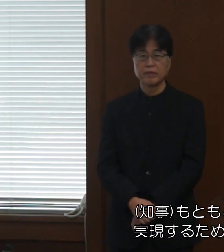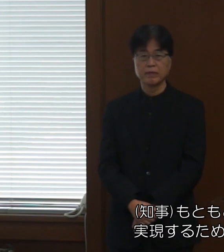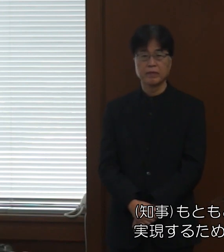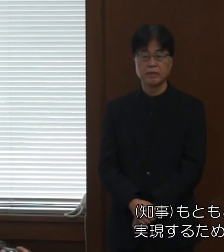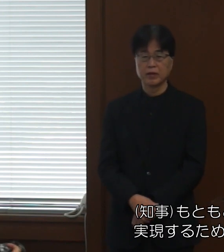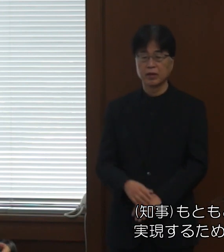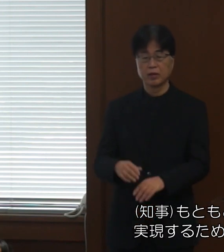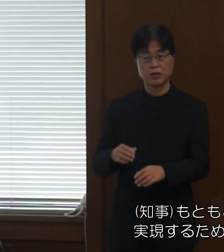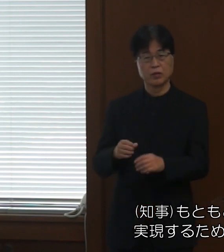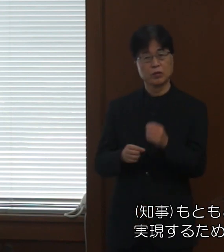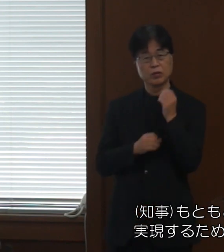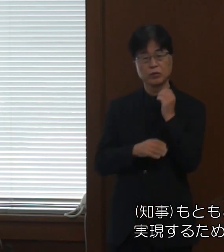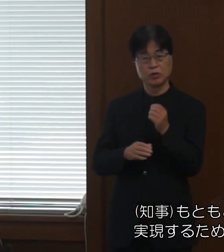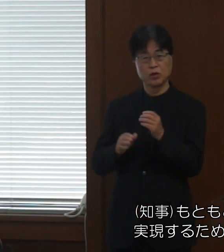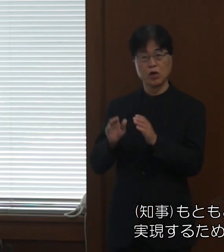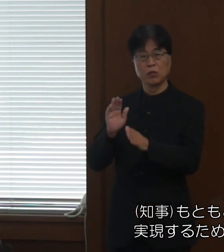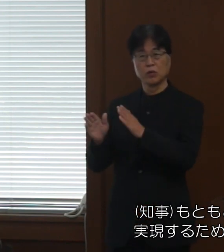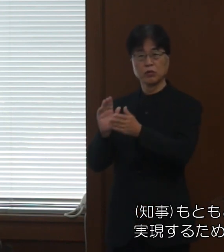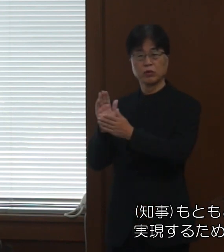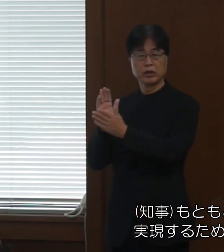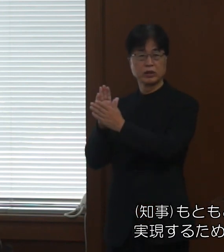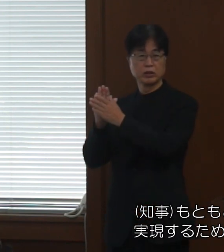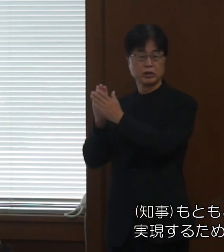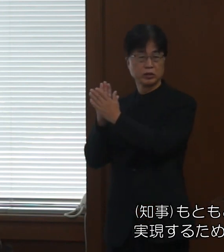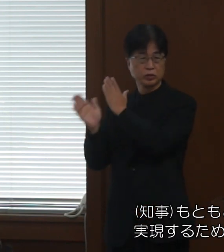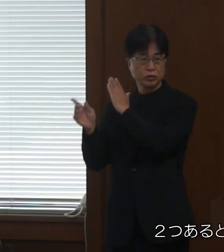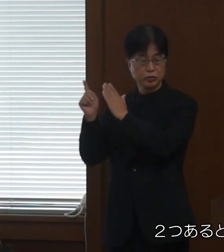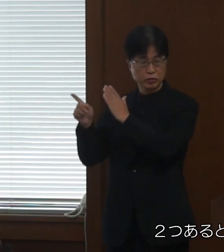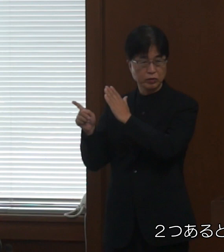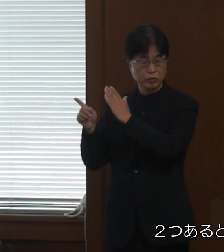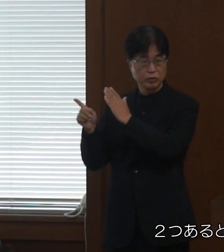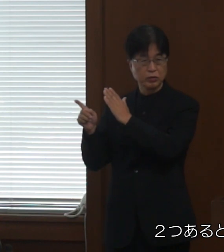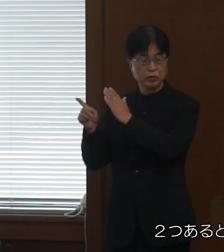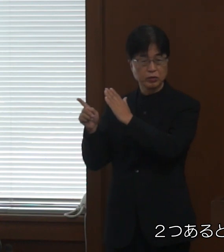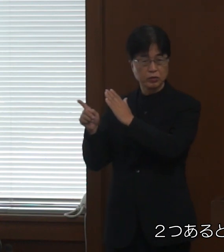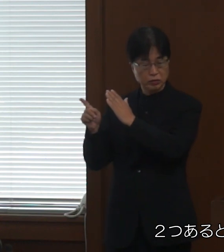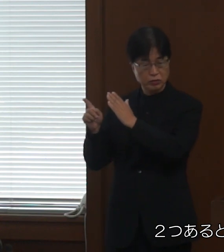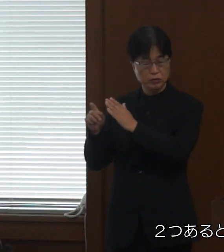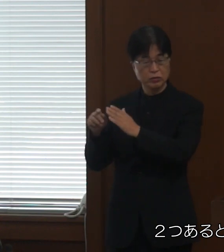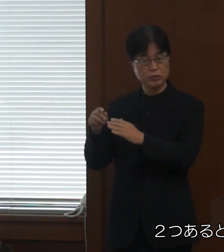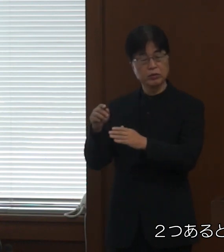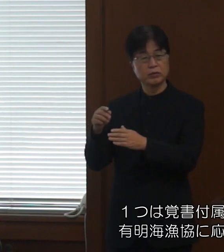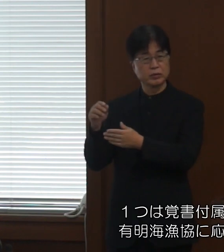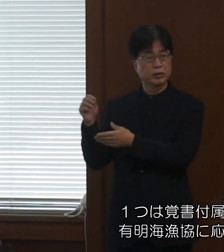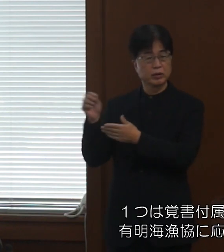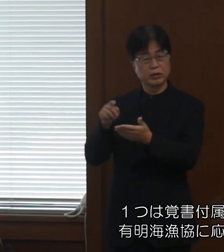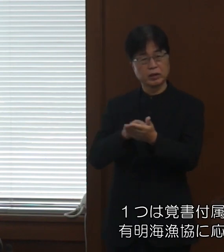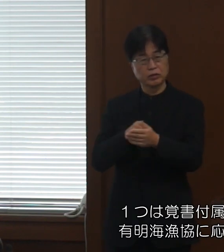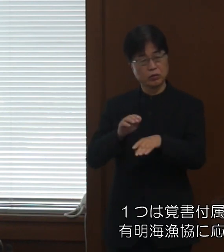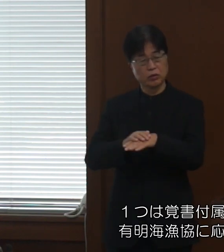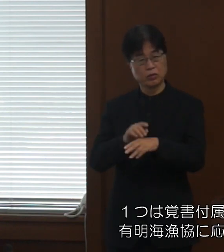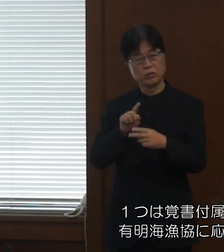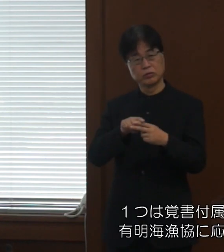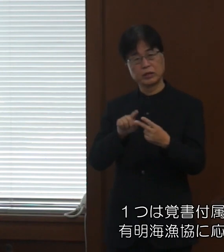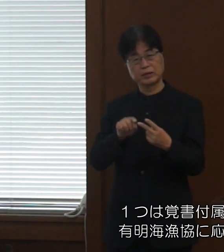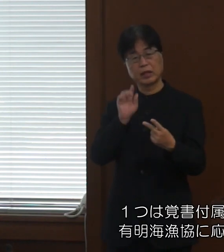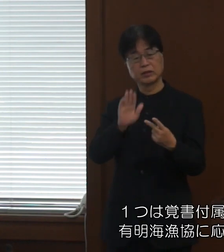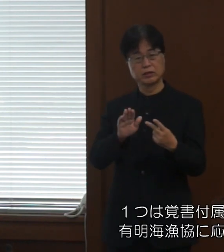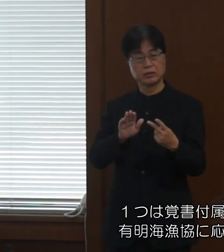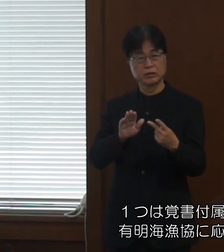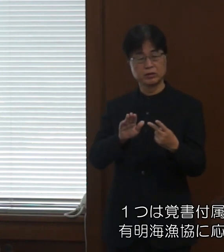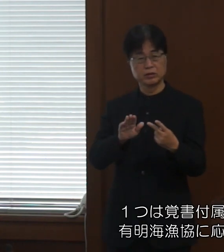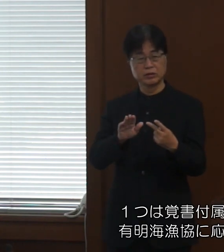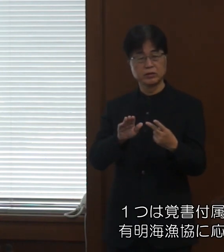もともと防衛省からの要請が実現するためのポイントは2つあると思っておりました一つは